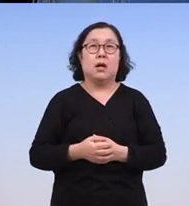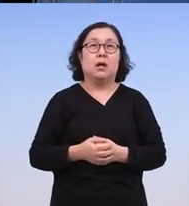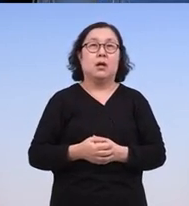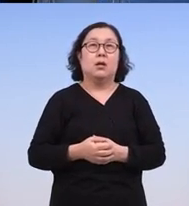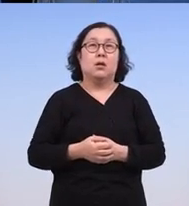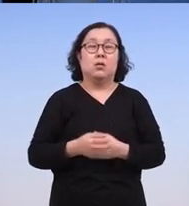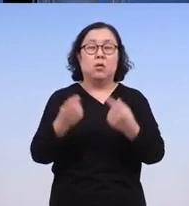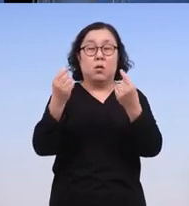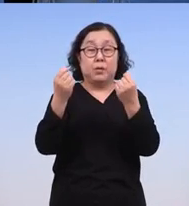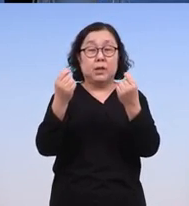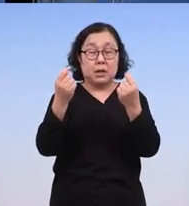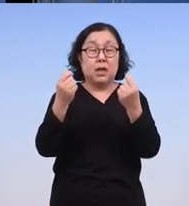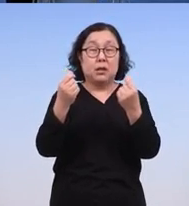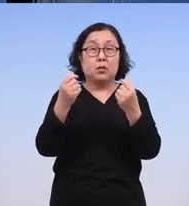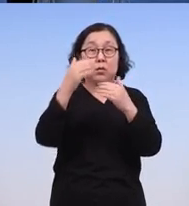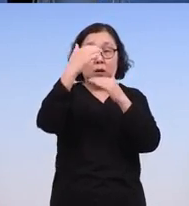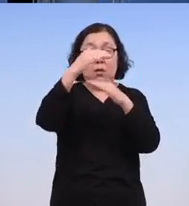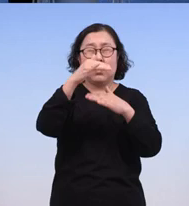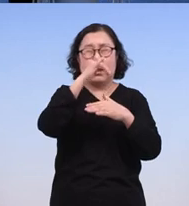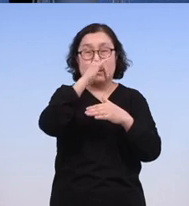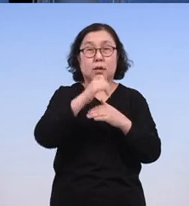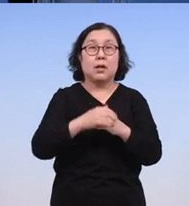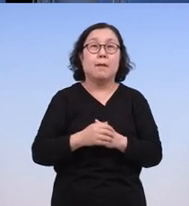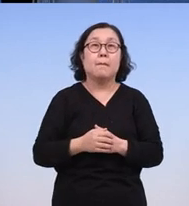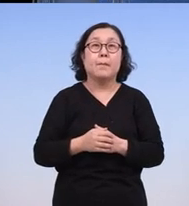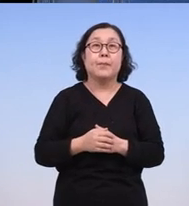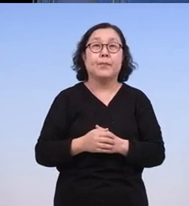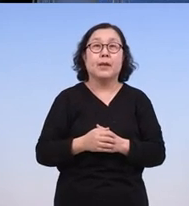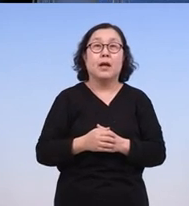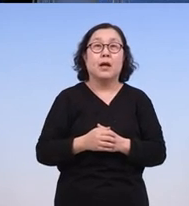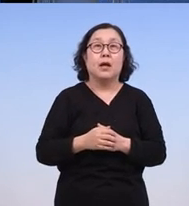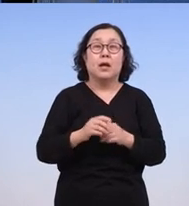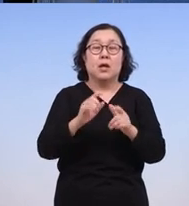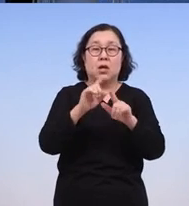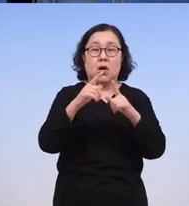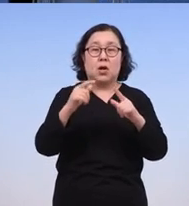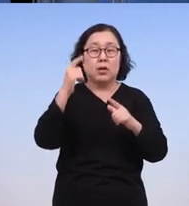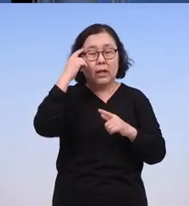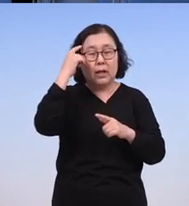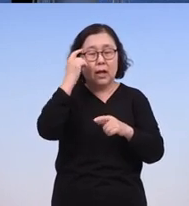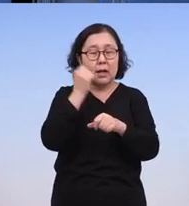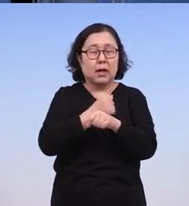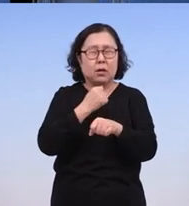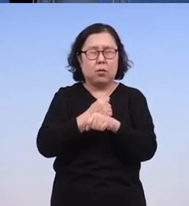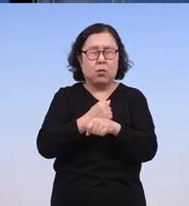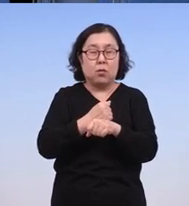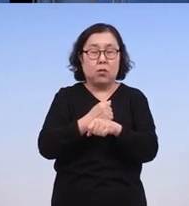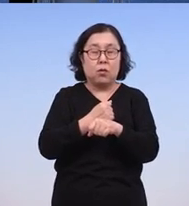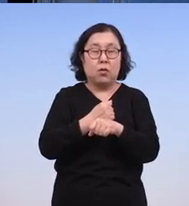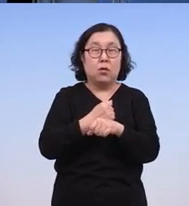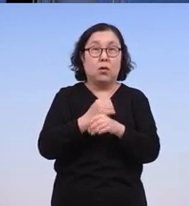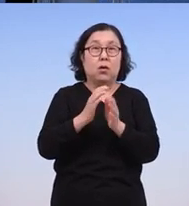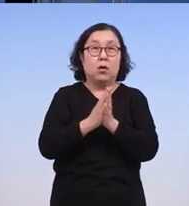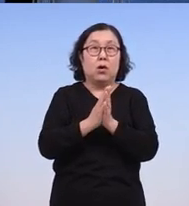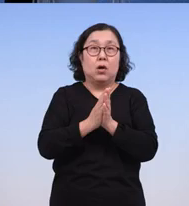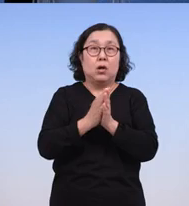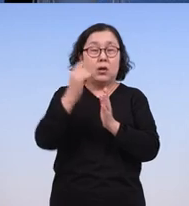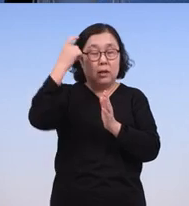또 비슷한 글 하나가 또 다른 분에게서 올라왔는데요, 여러 생각들을 뒤로하고 느낀